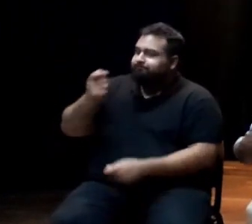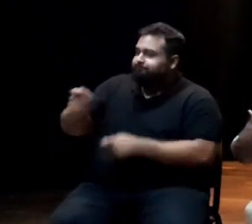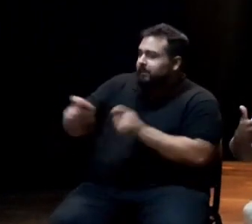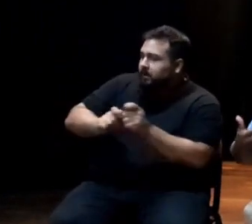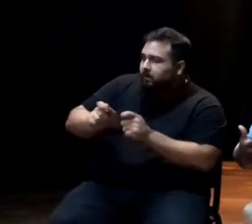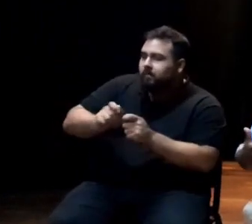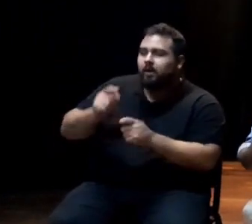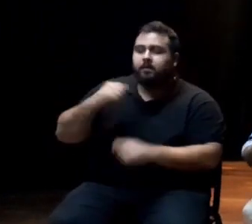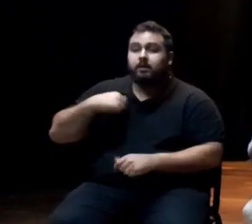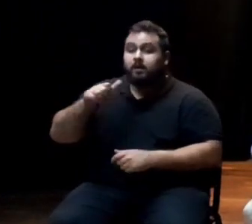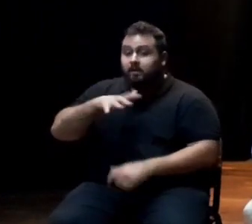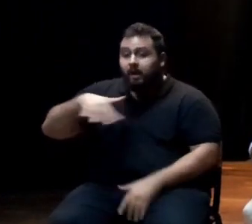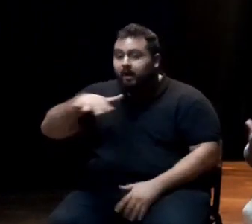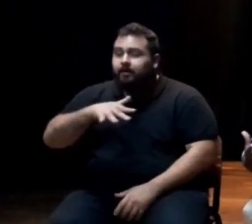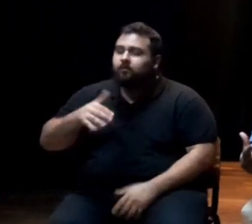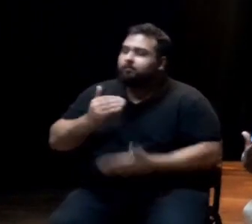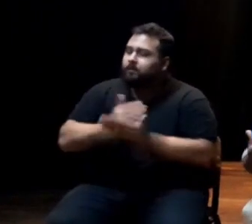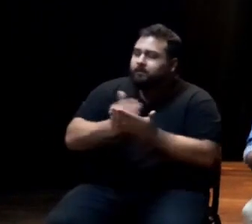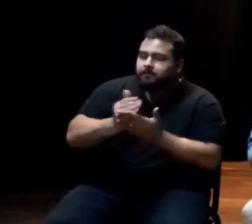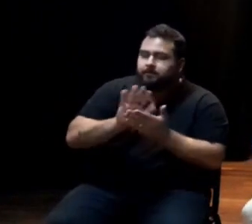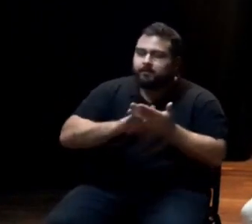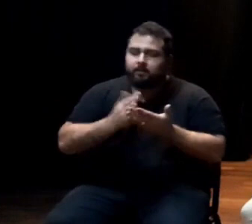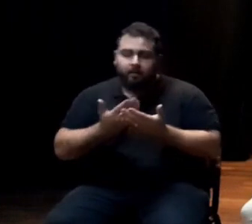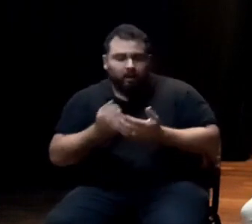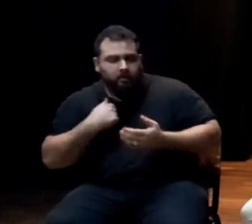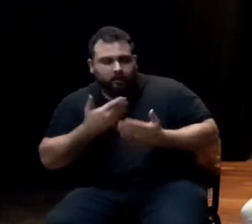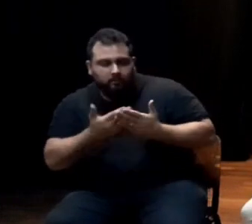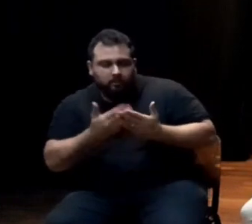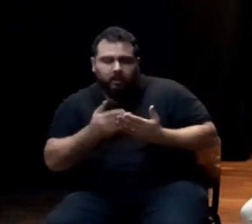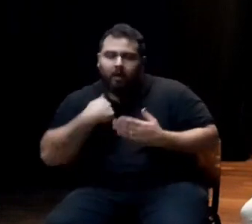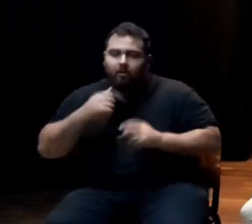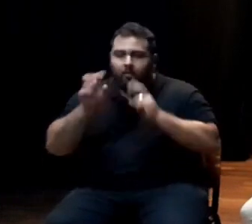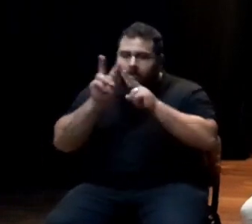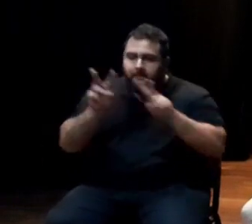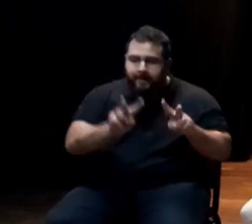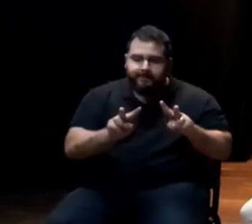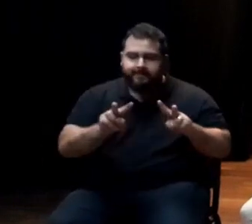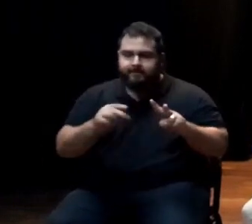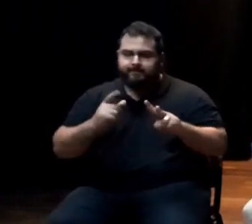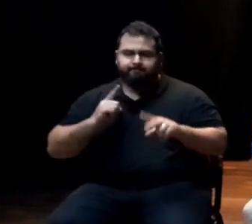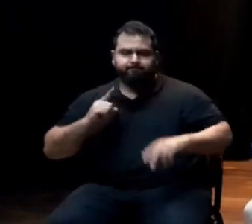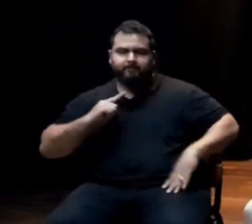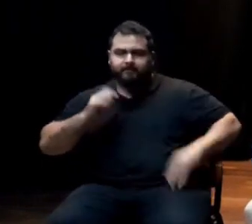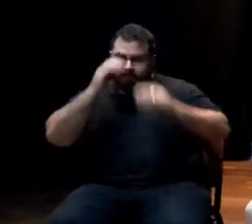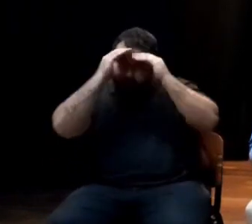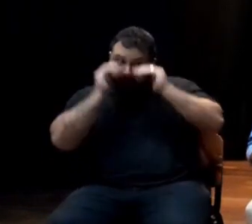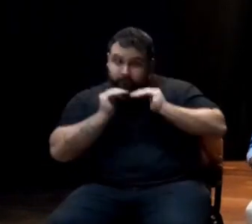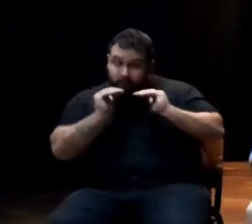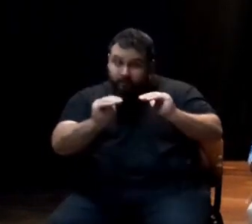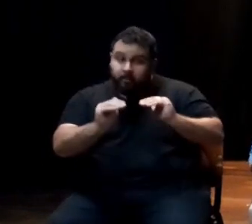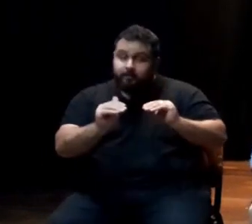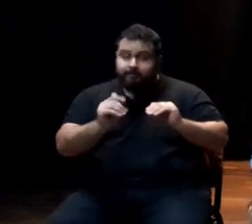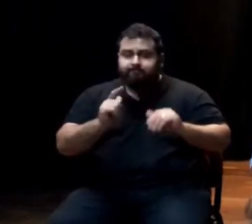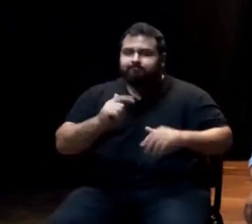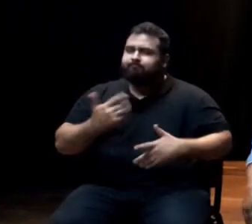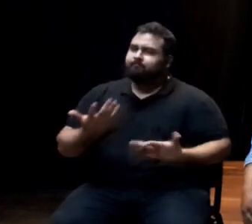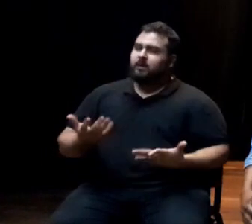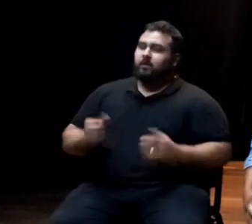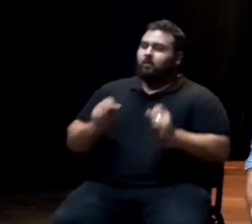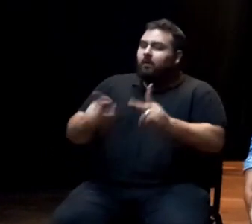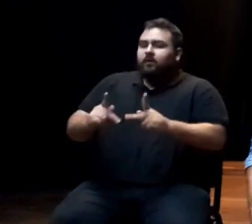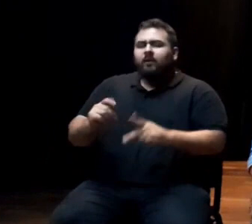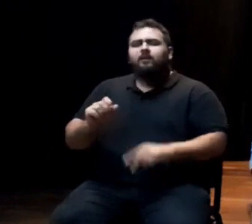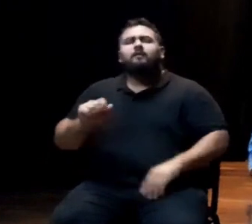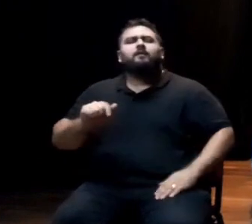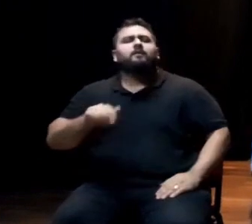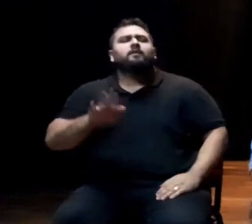área, traduzindo, começando a estudar e olhar para isso, você acaba tendo um respaldo e um respeito, porque muitas vezes a pessoa fala assim, tá, mas você, quem